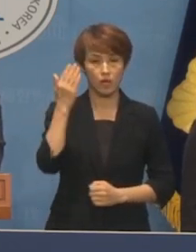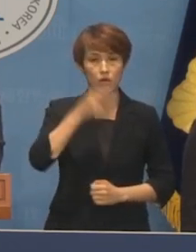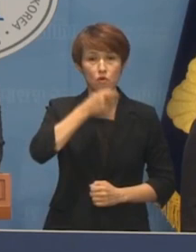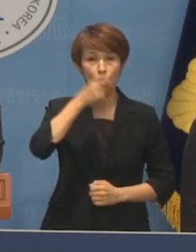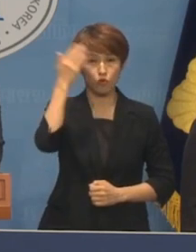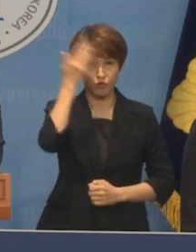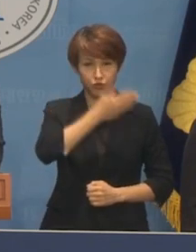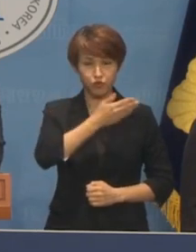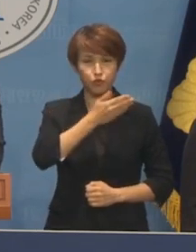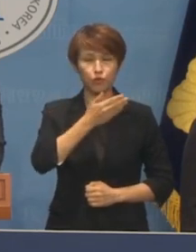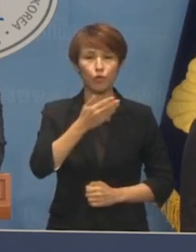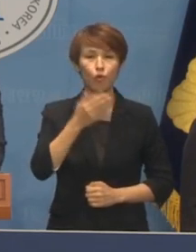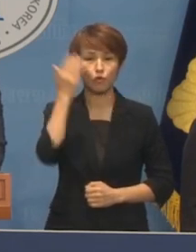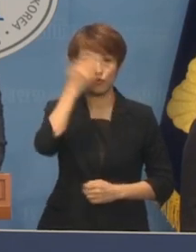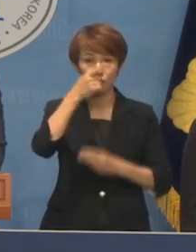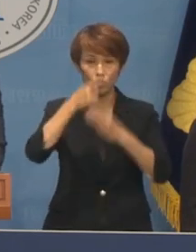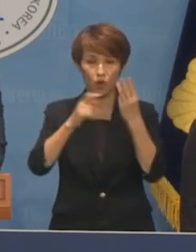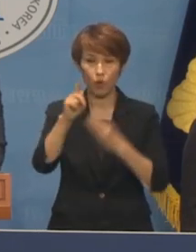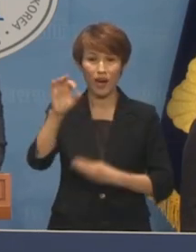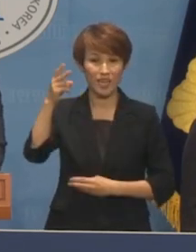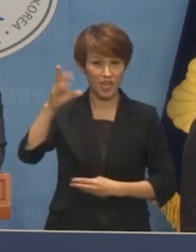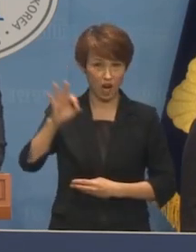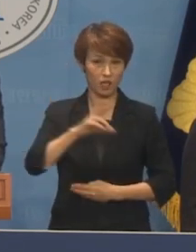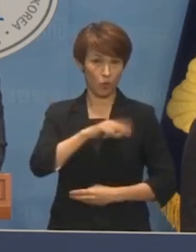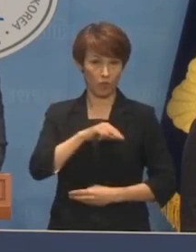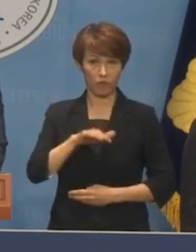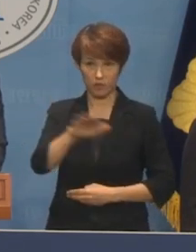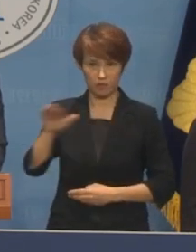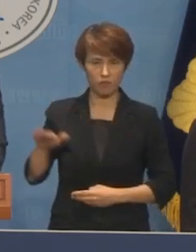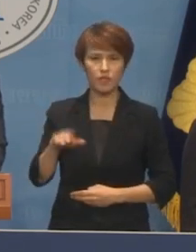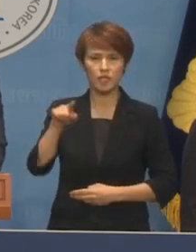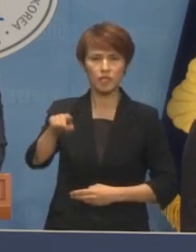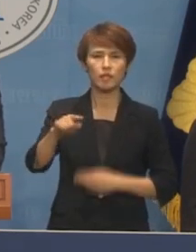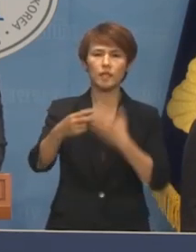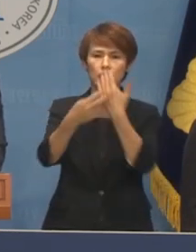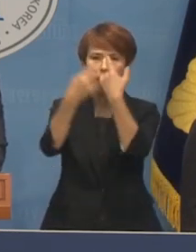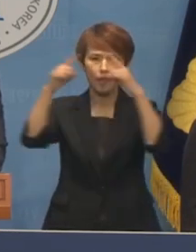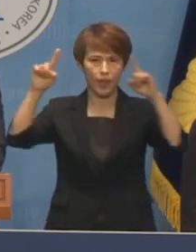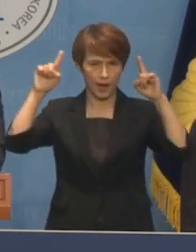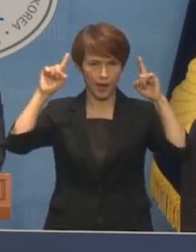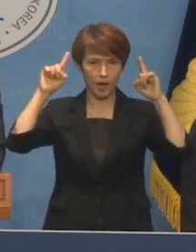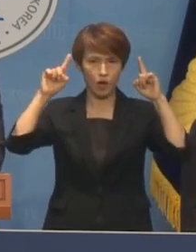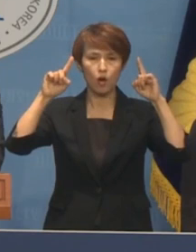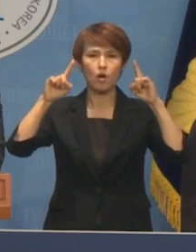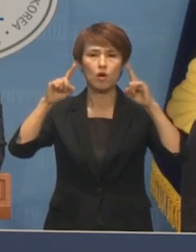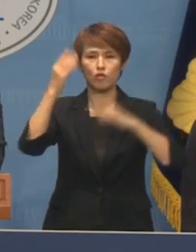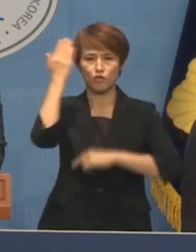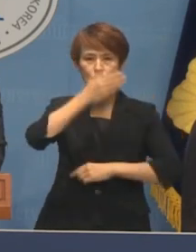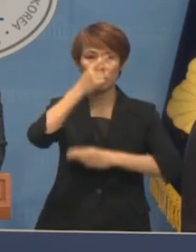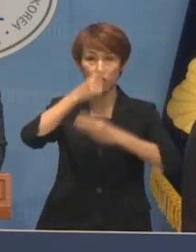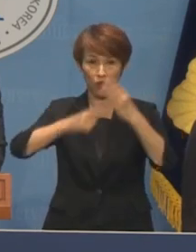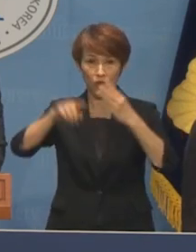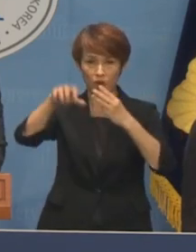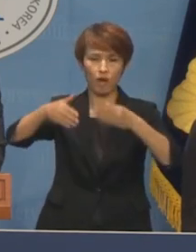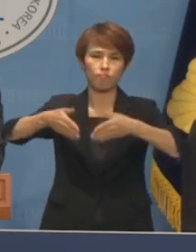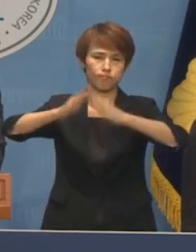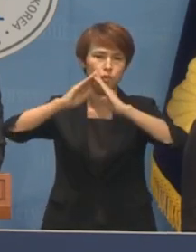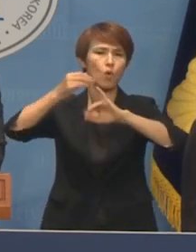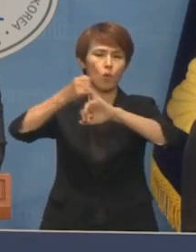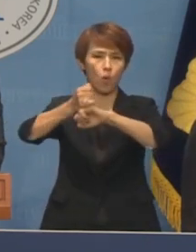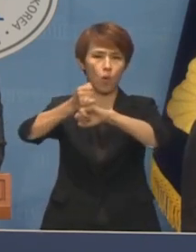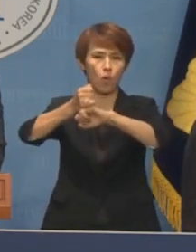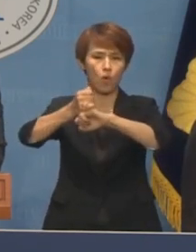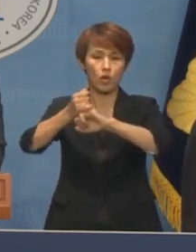광양의 국회의원들은 전남 도민의 수건인 국립의과대학이 꼭 순천대에 설립되어 전남